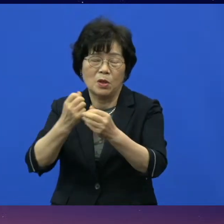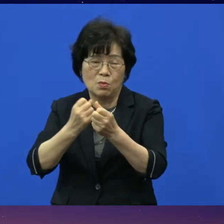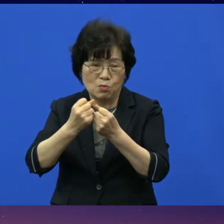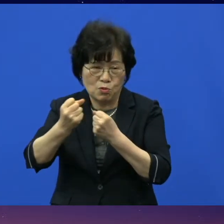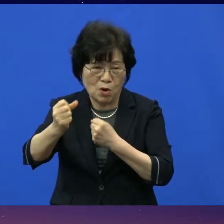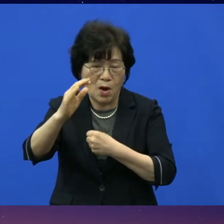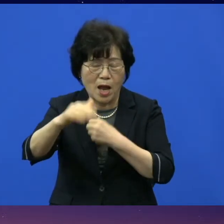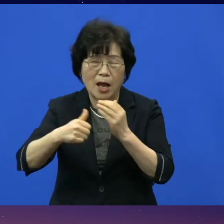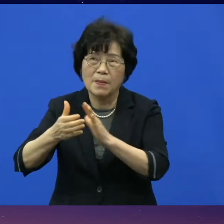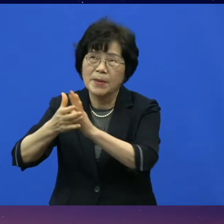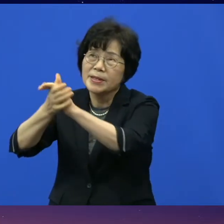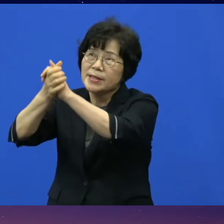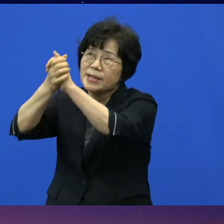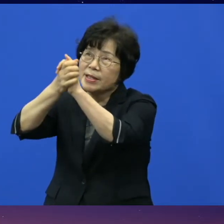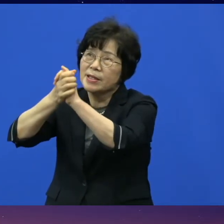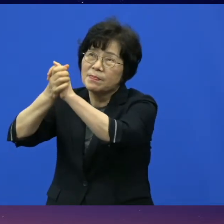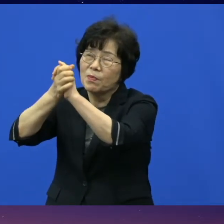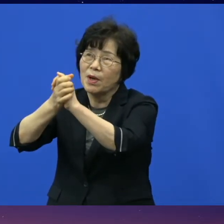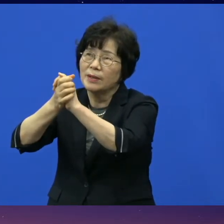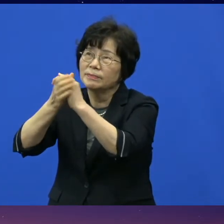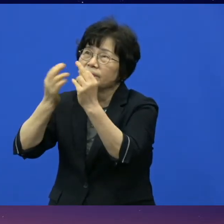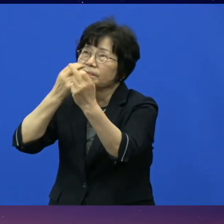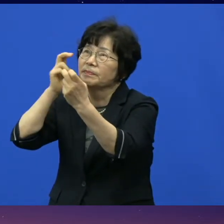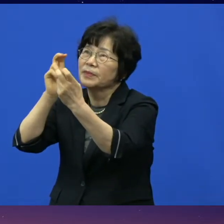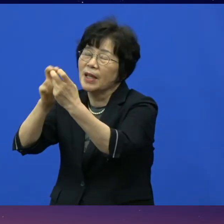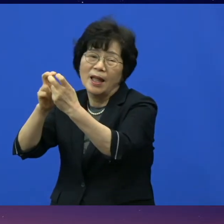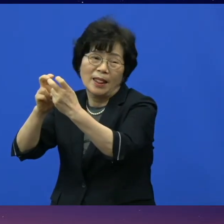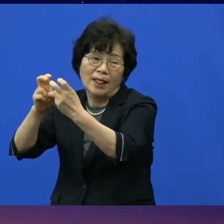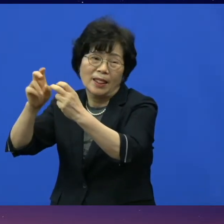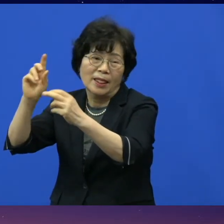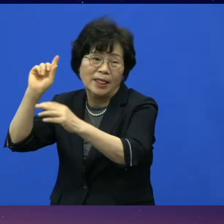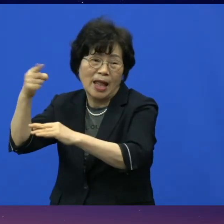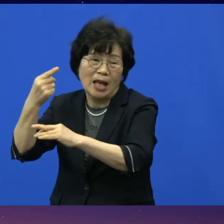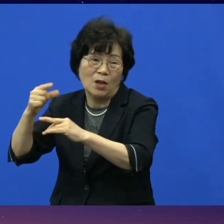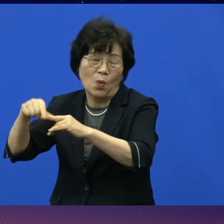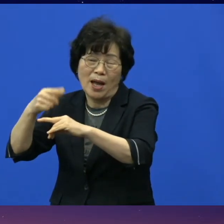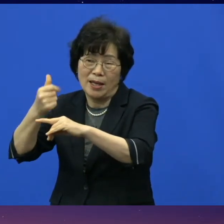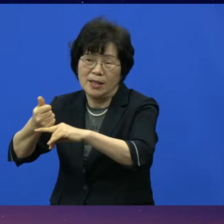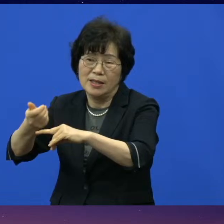하나님과의 친밀함이라면 다윗을 능가할 사람이 없었어요.